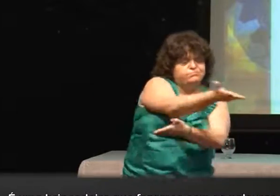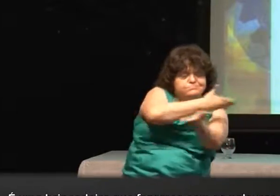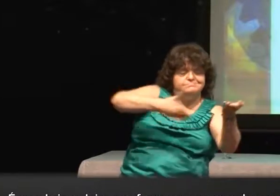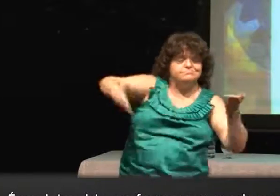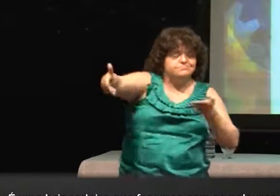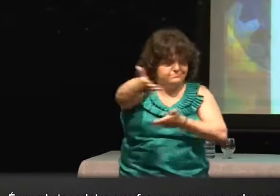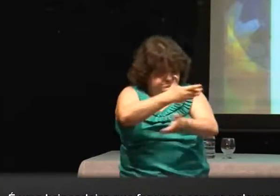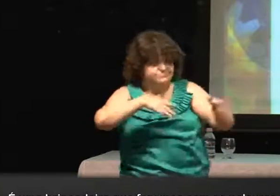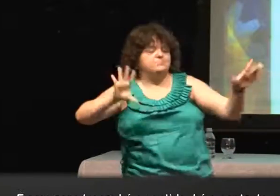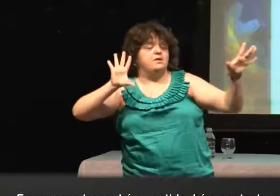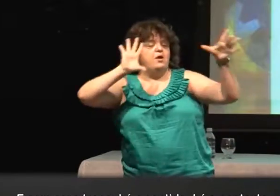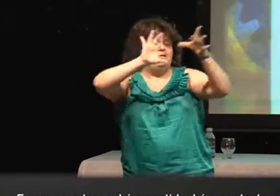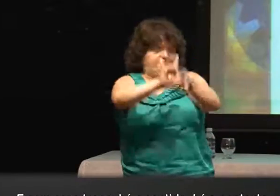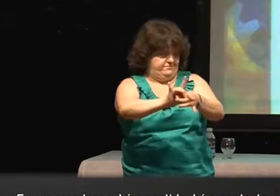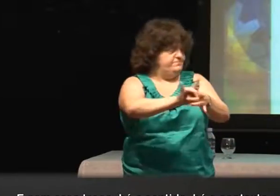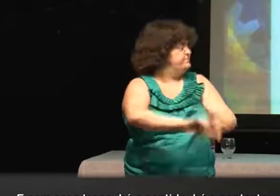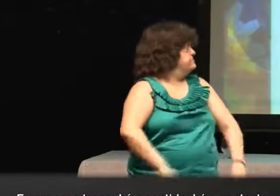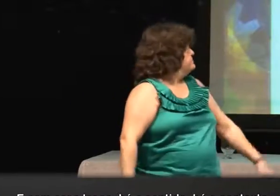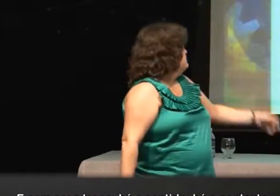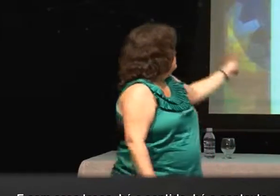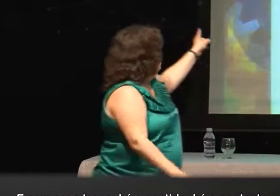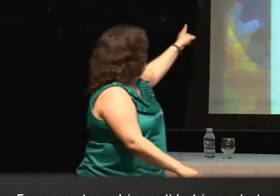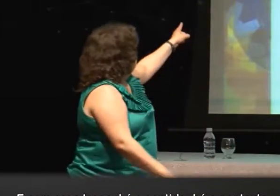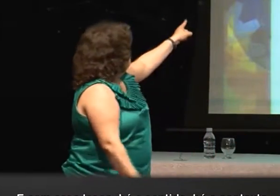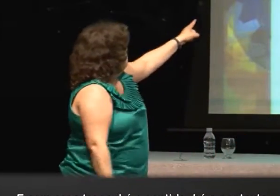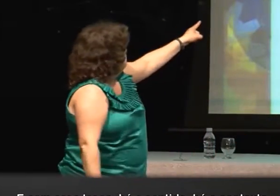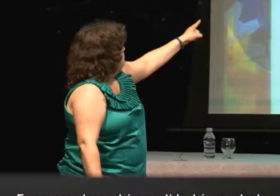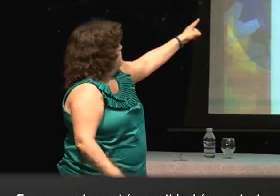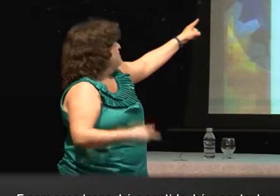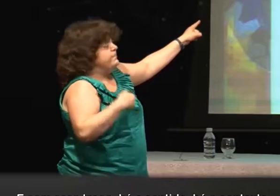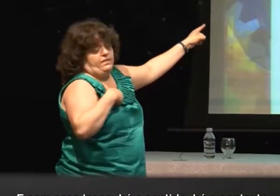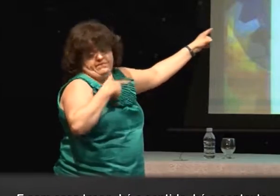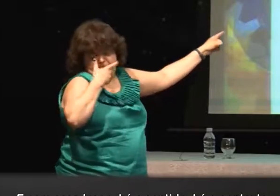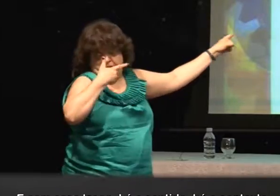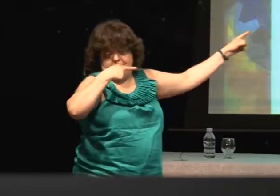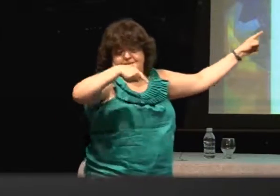com as palavras. E com essa troca, há o sentido, há o contexto.